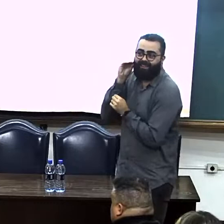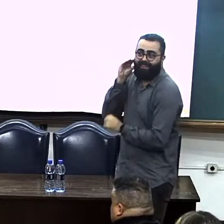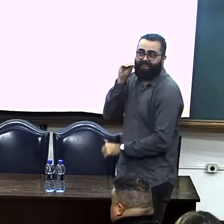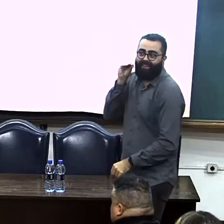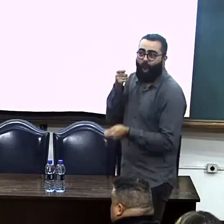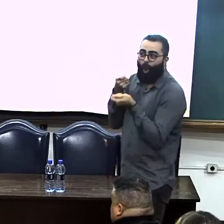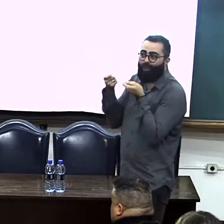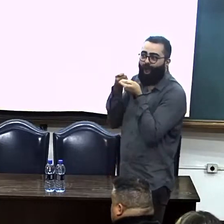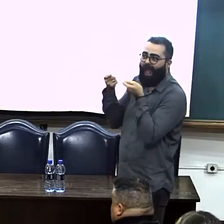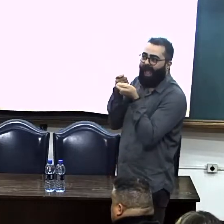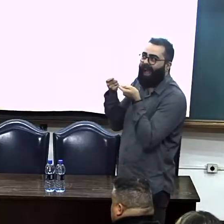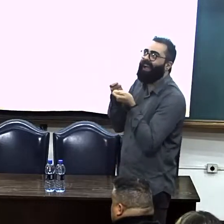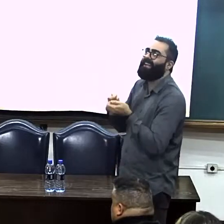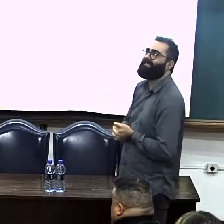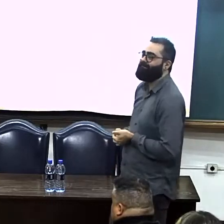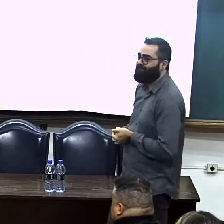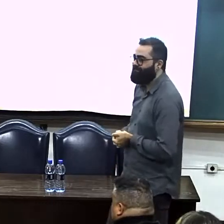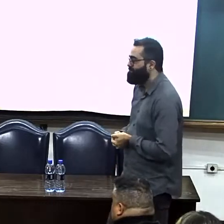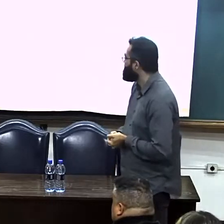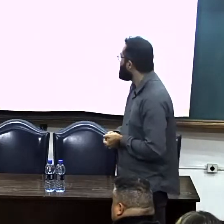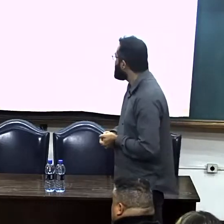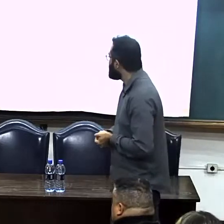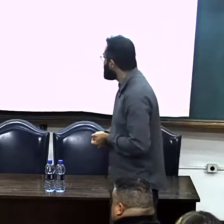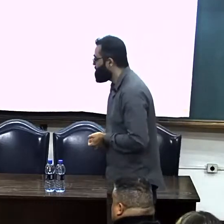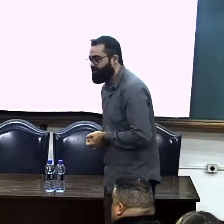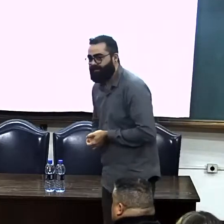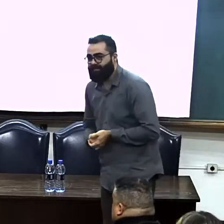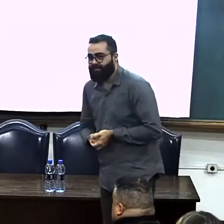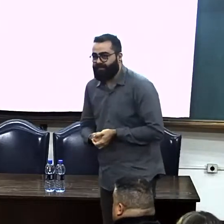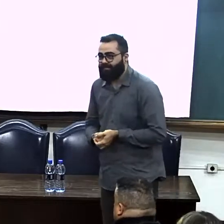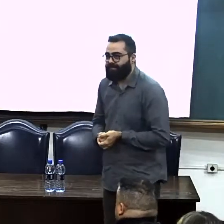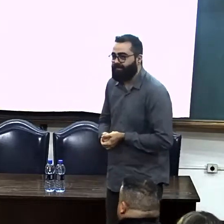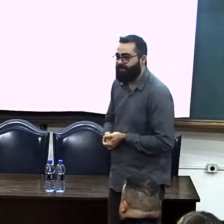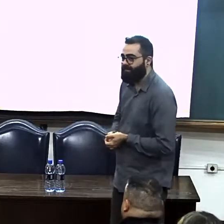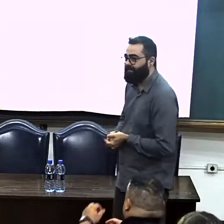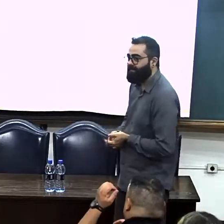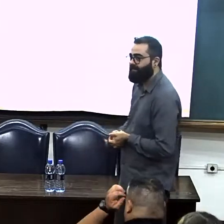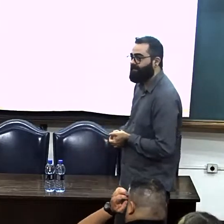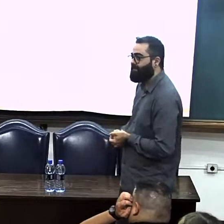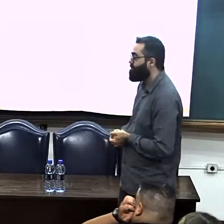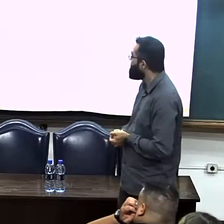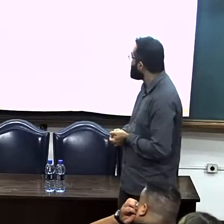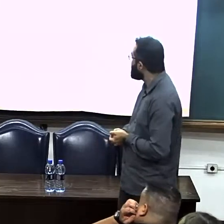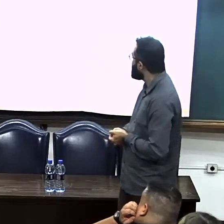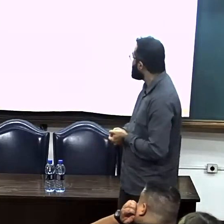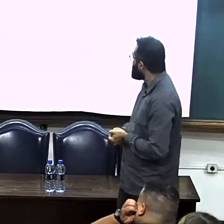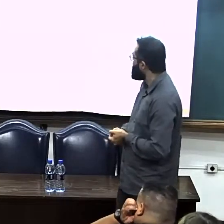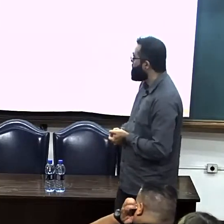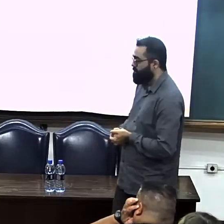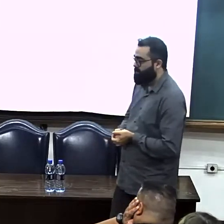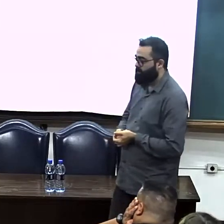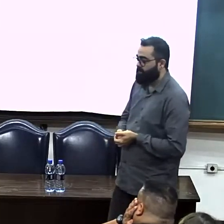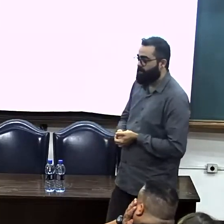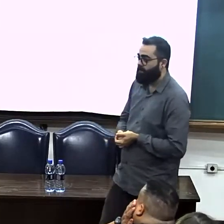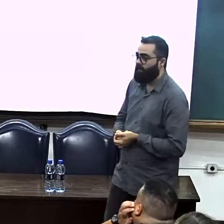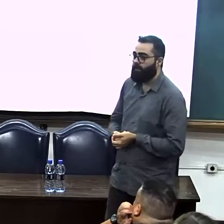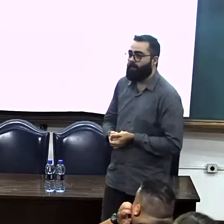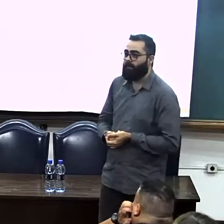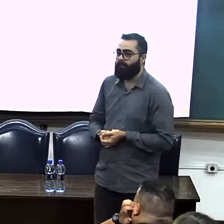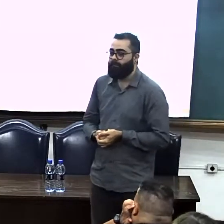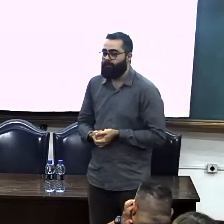pá, aquele ponto em que a gente tem o maior grau de abaixamento da mandíbula. No caso